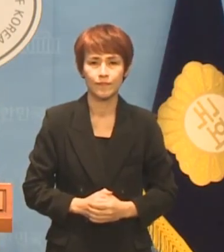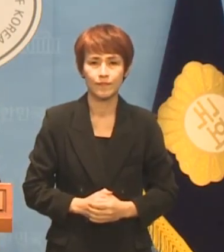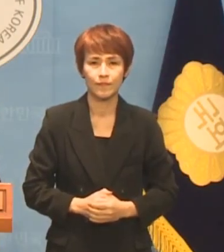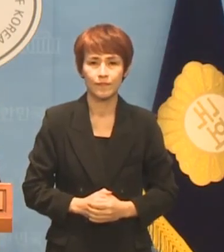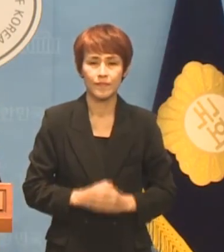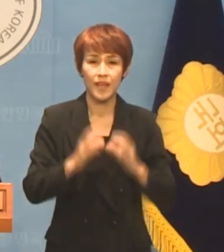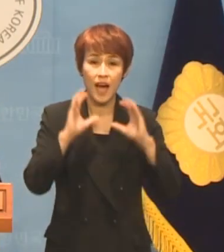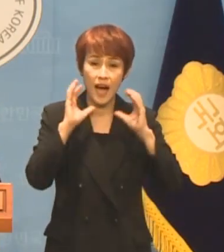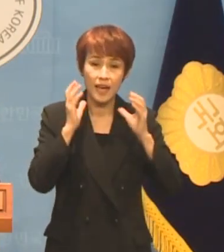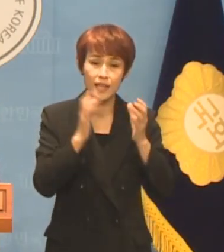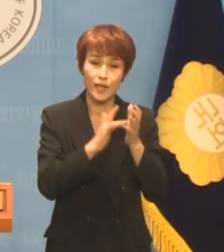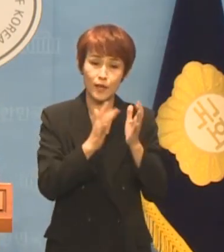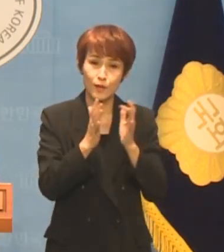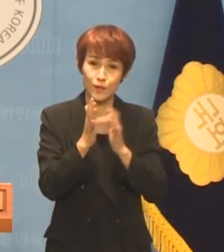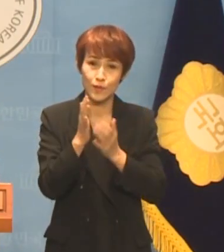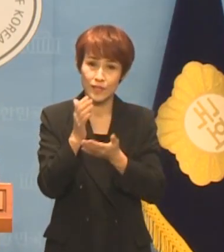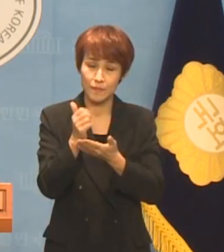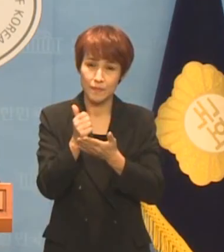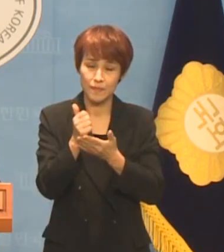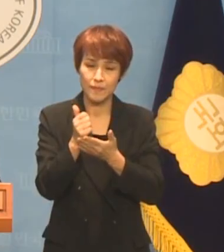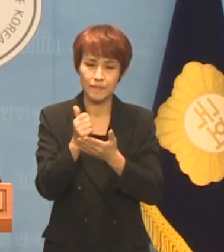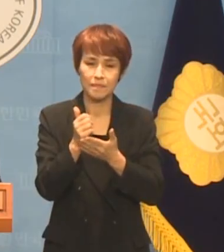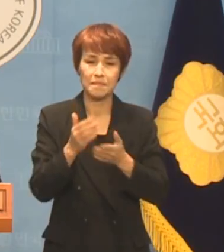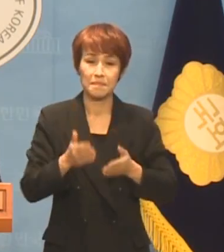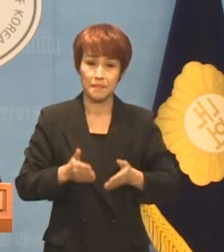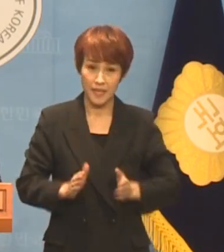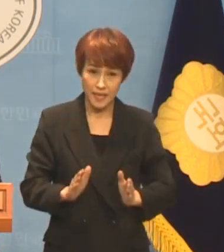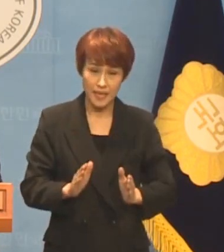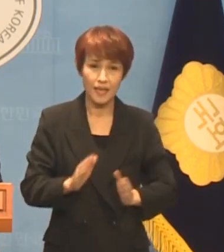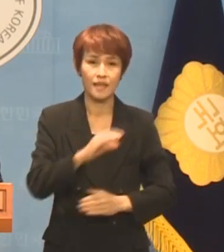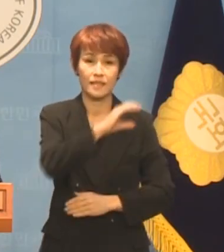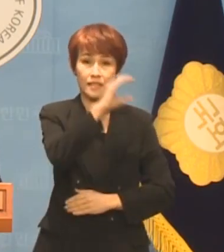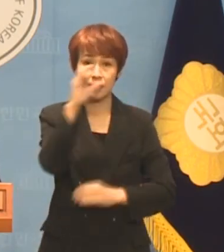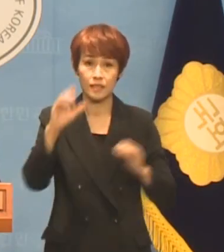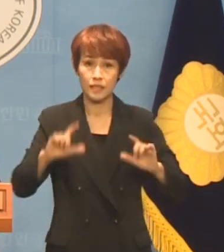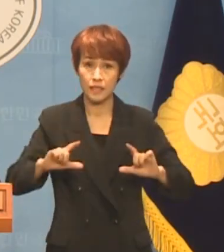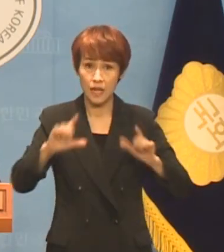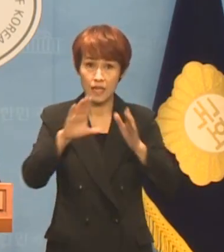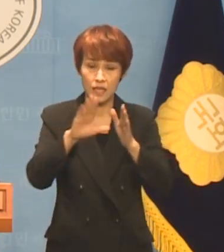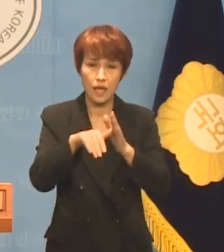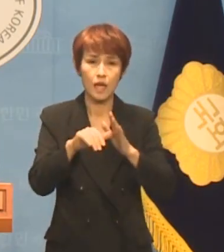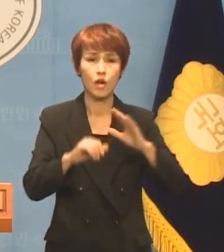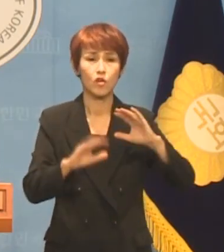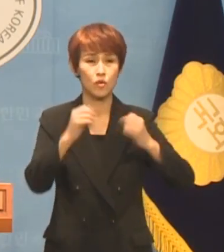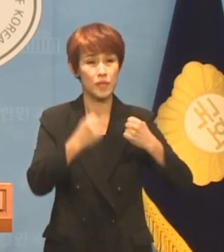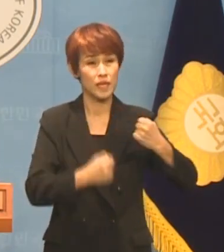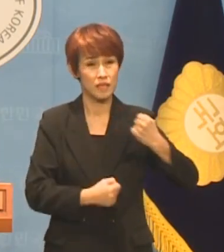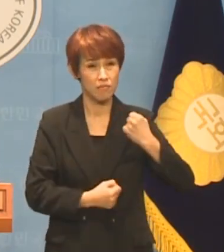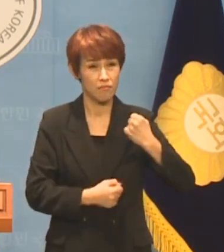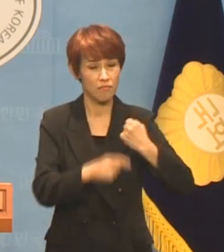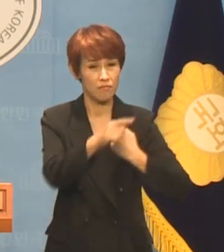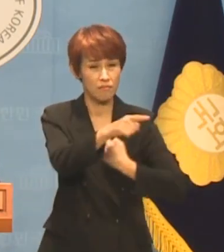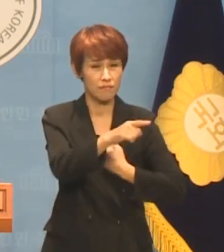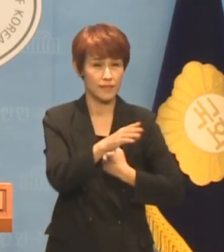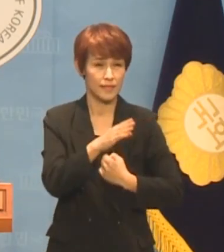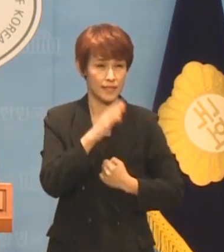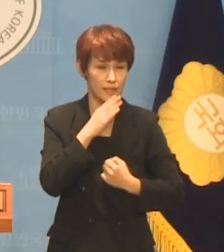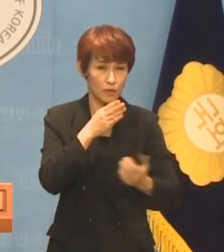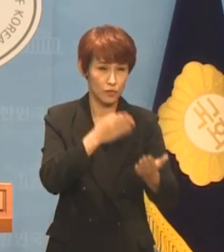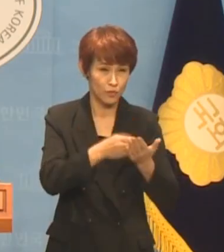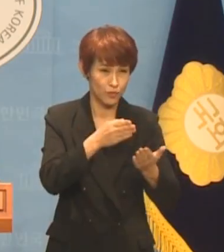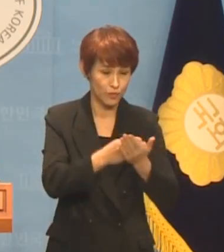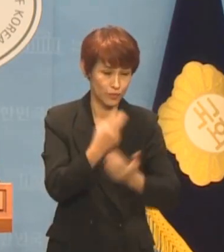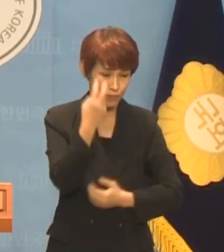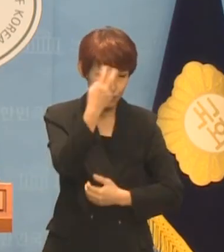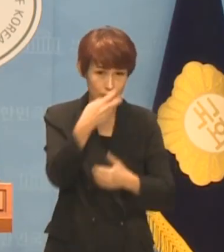아기 예수님께서 세상에 오신 사랑의 성탄절에도 국민의힘 미디어 특위 진짜 뉴스